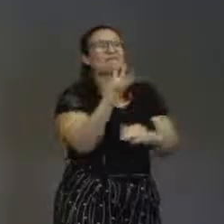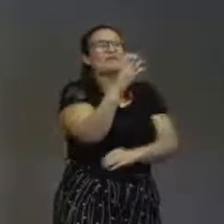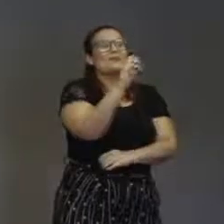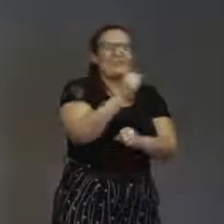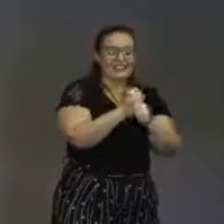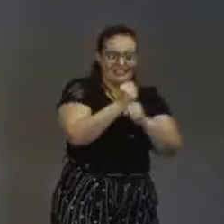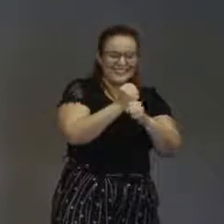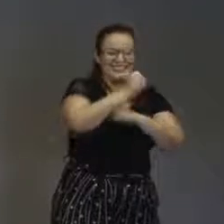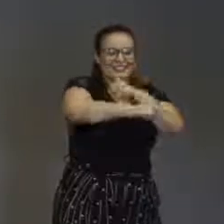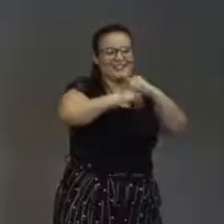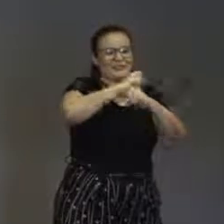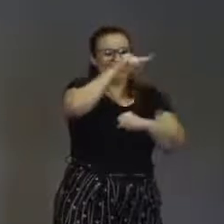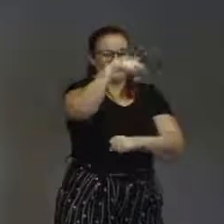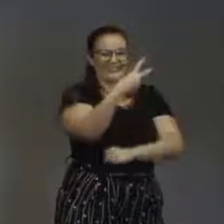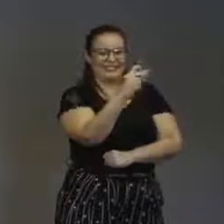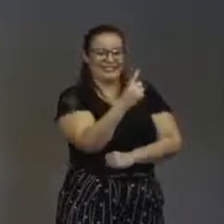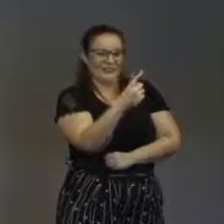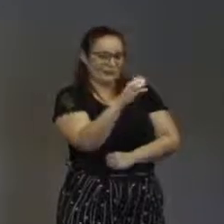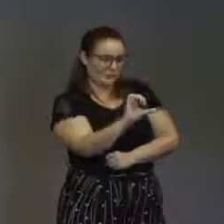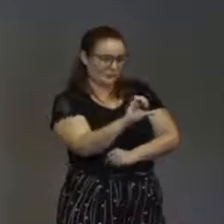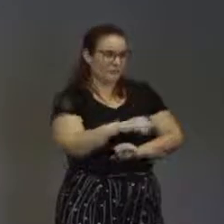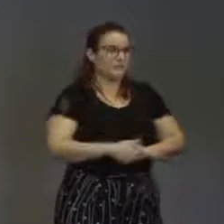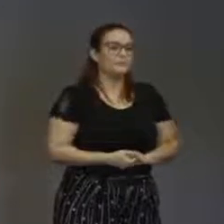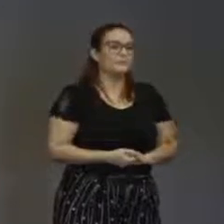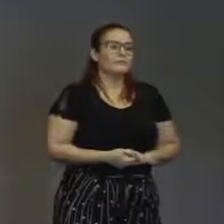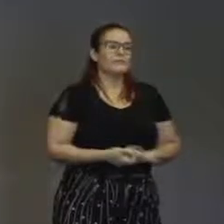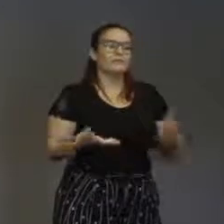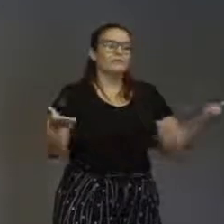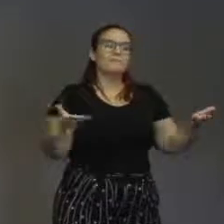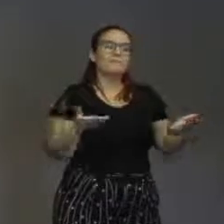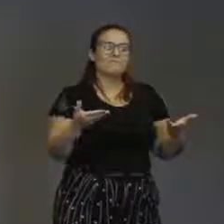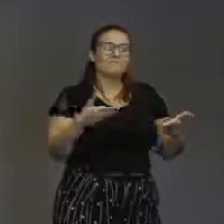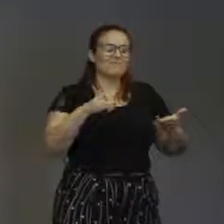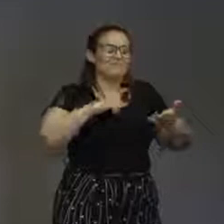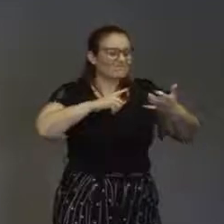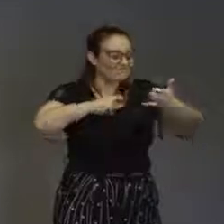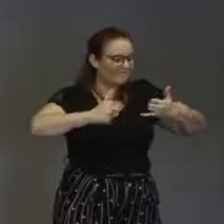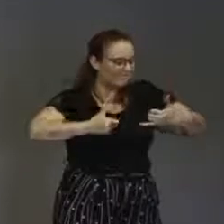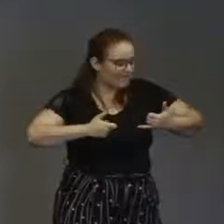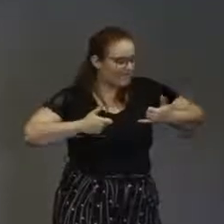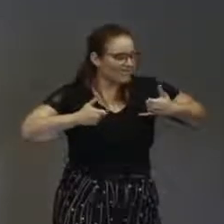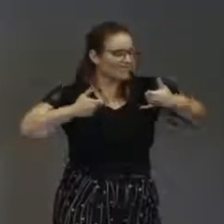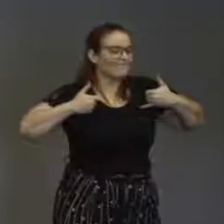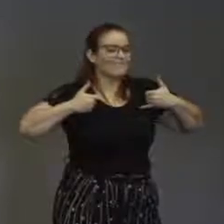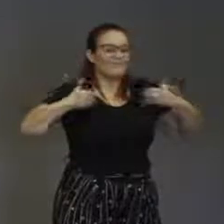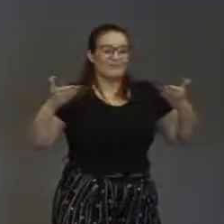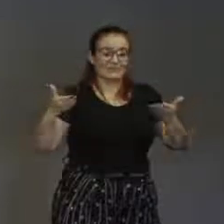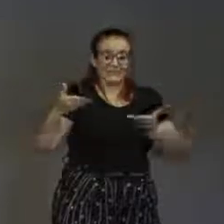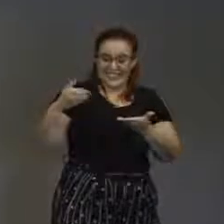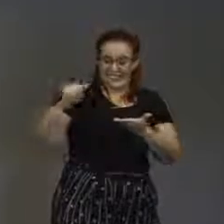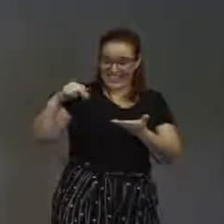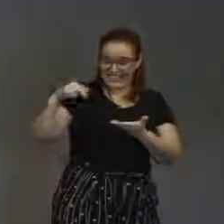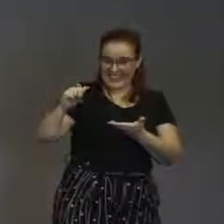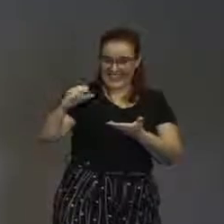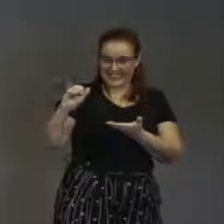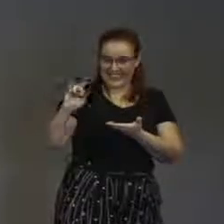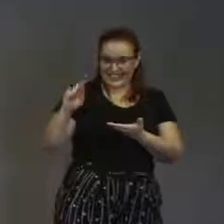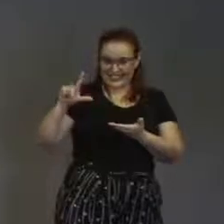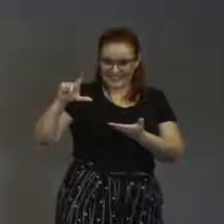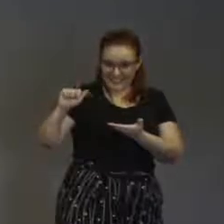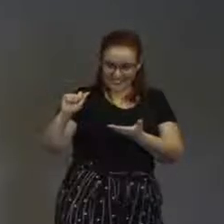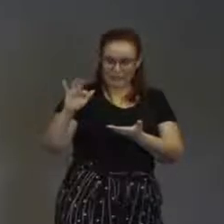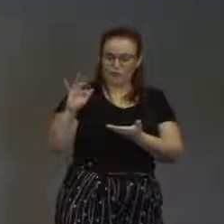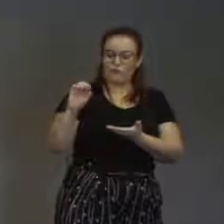2019. Hoje teremos o privilégio de ouvir Ana Carla